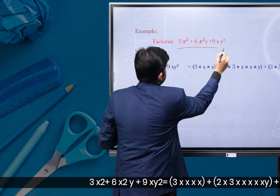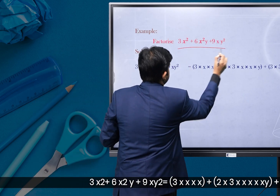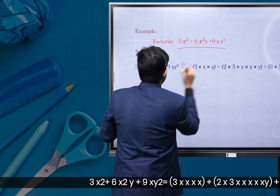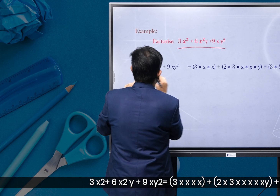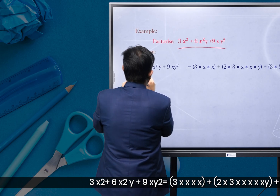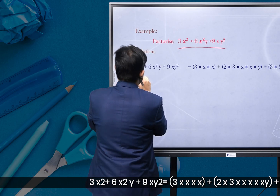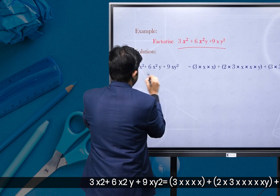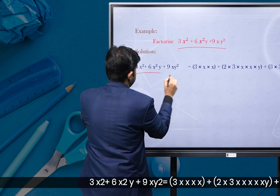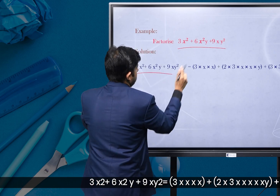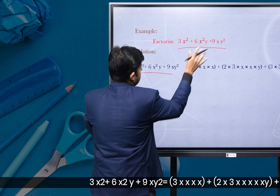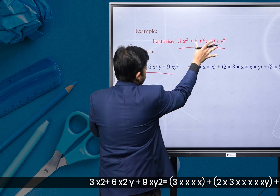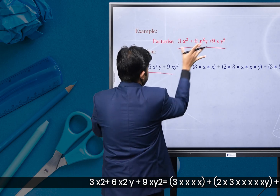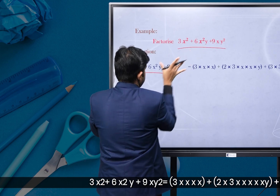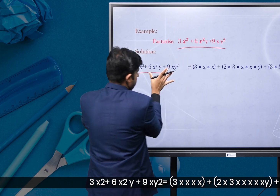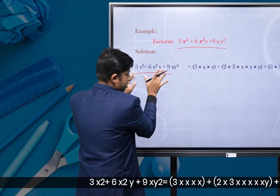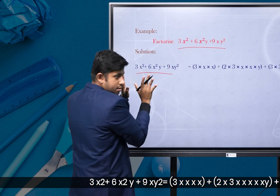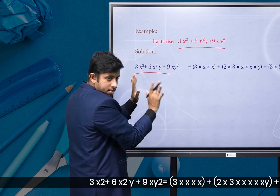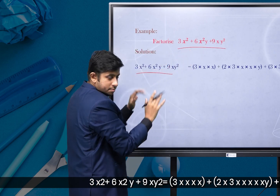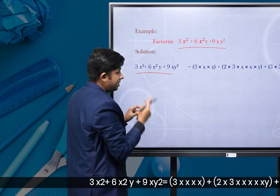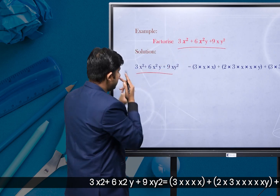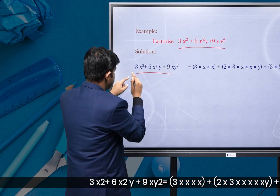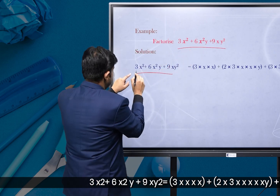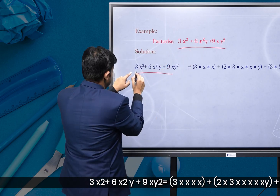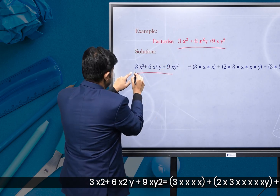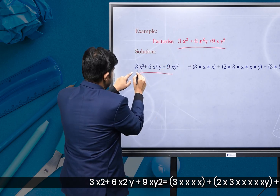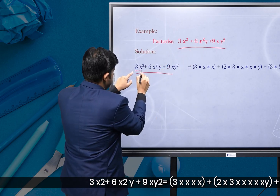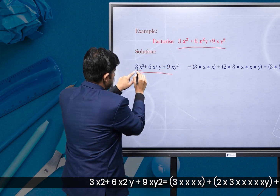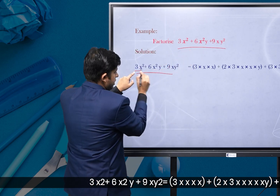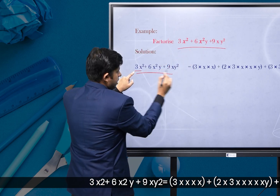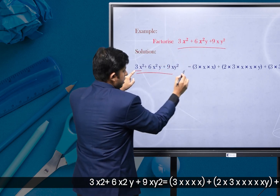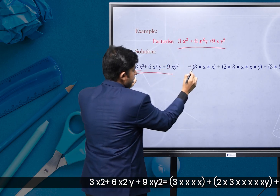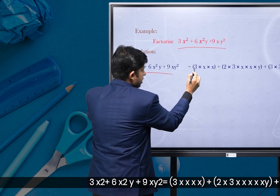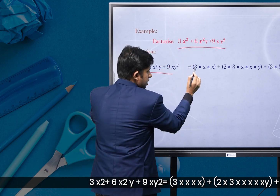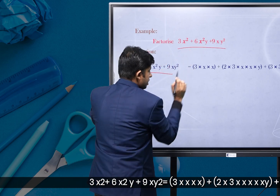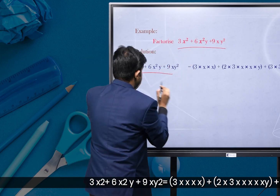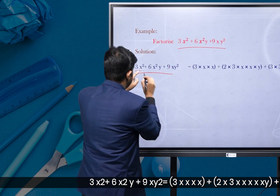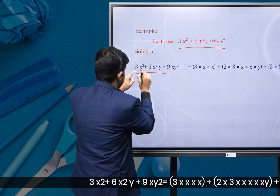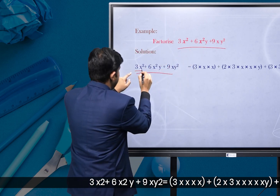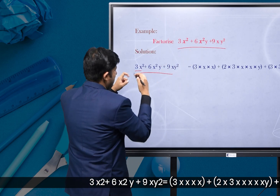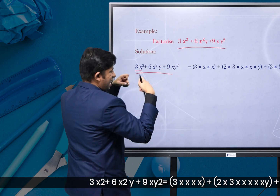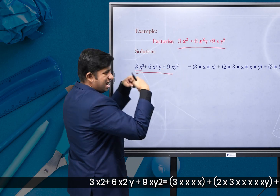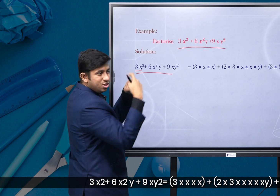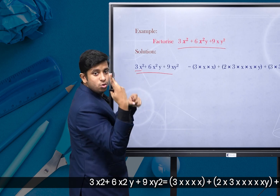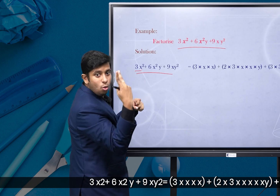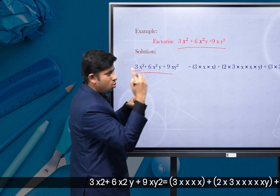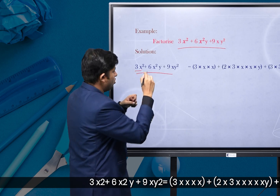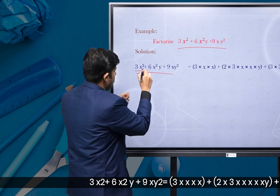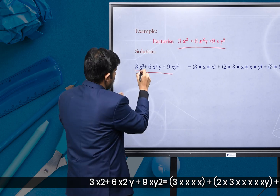3x चा वर्ग अधिक 6x वर्ग y अधिक 9xy वर्ग बरोबर